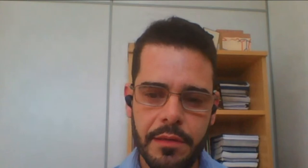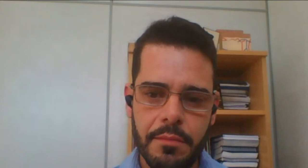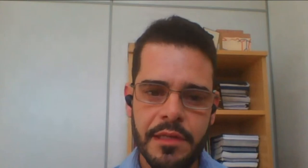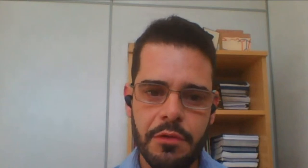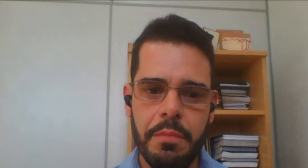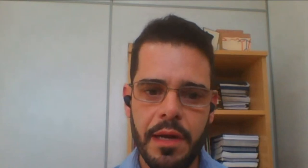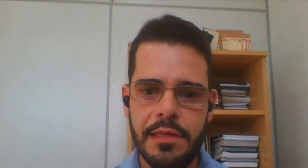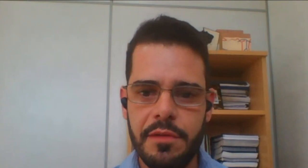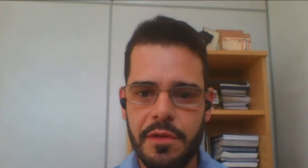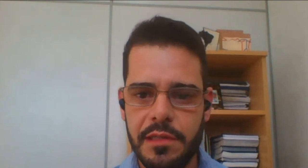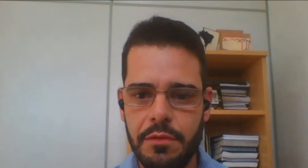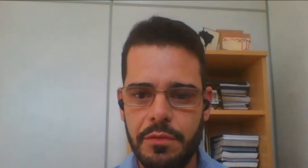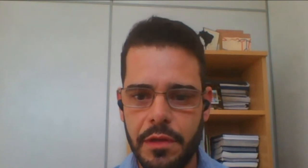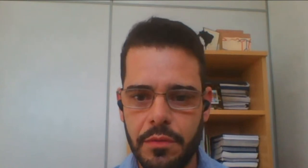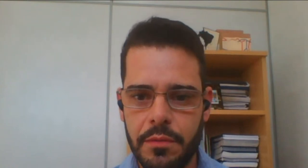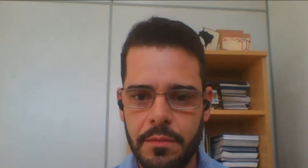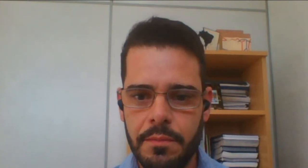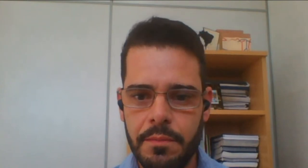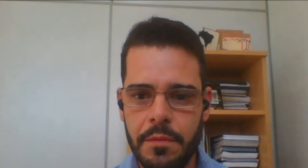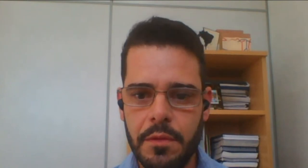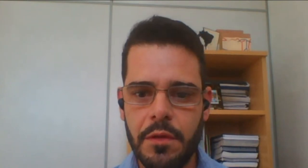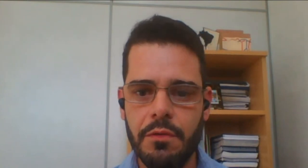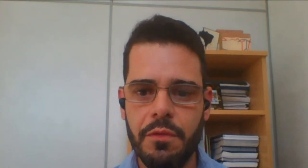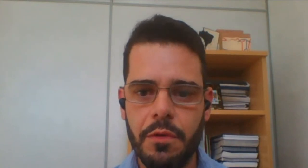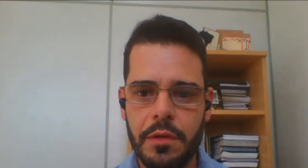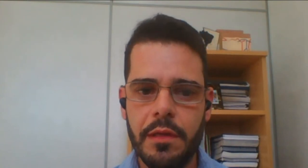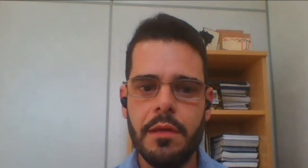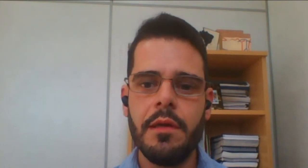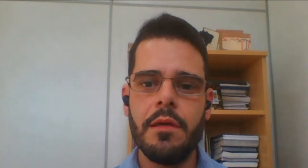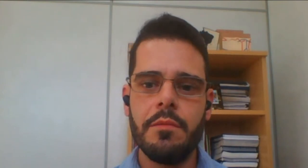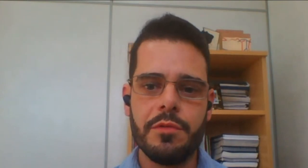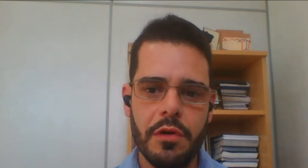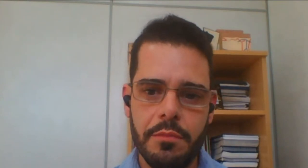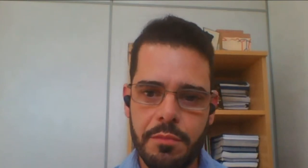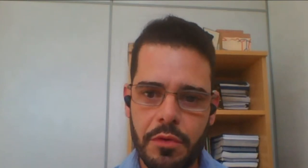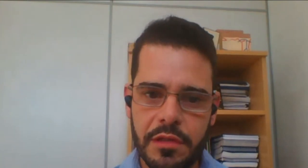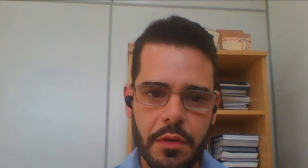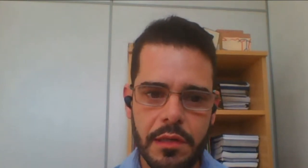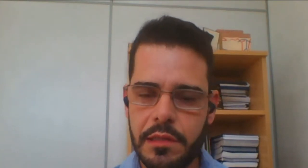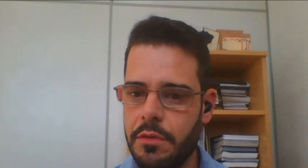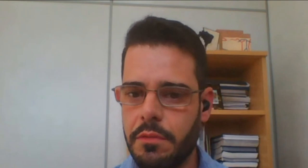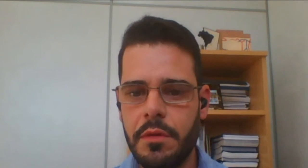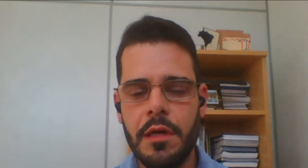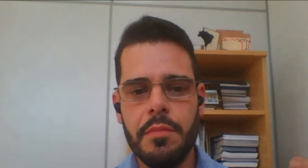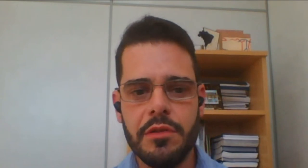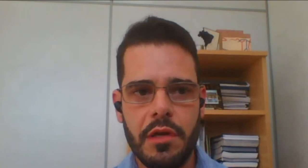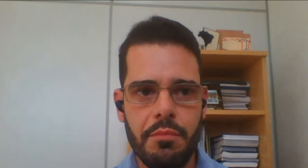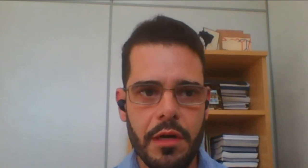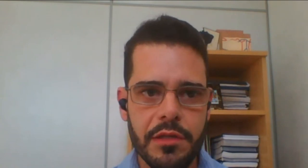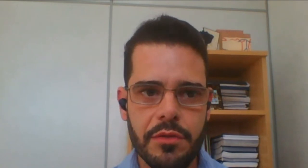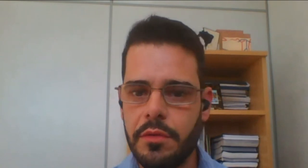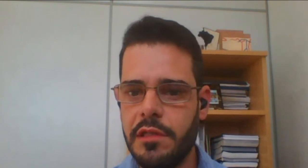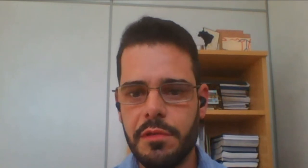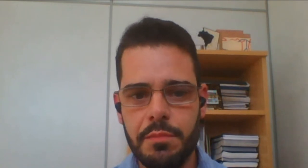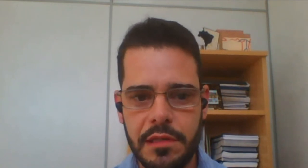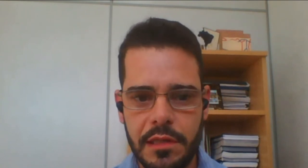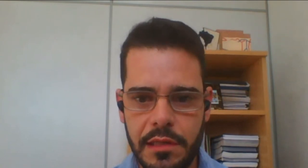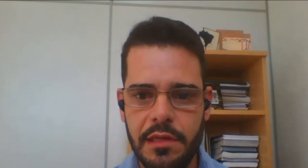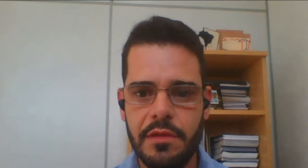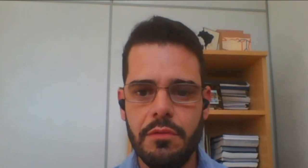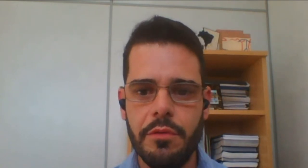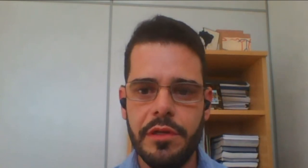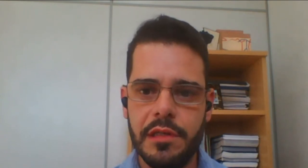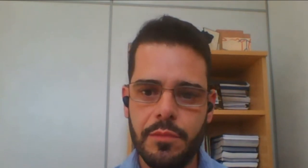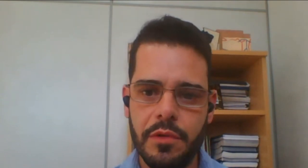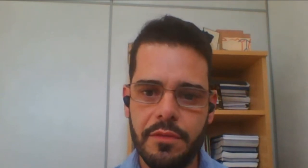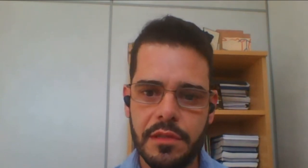casa do pai, mas a do pai sempre vai ser a do filho. Então, voltem para os programas de pós-graduação, para as colaborações, para as